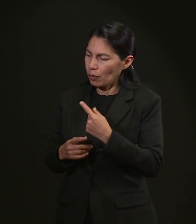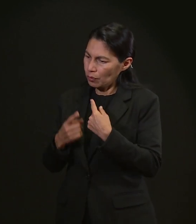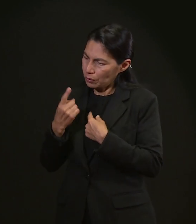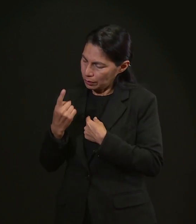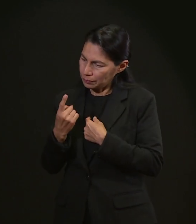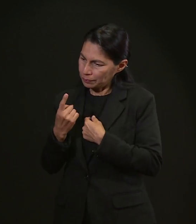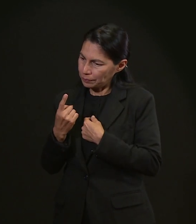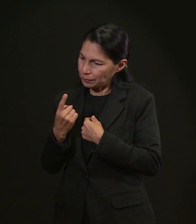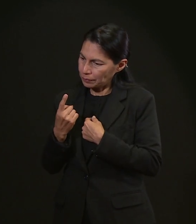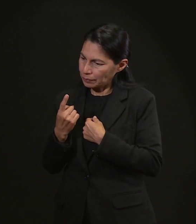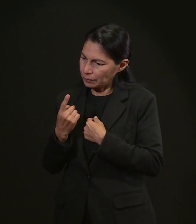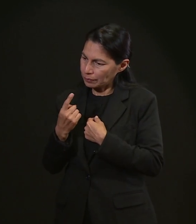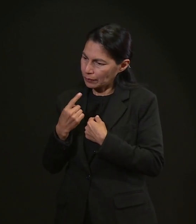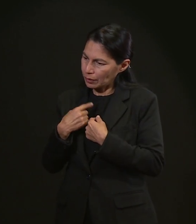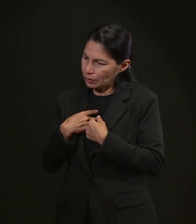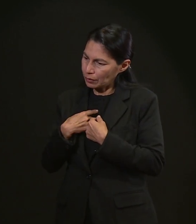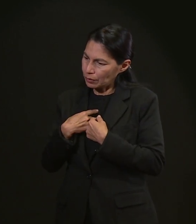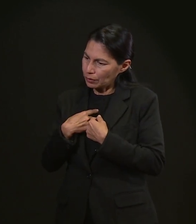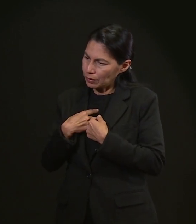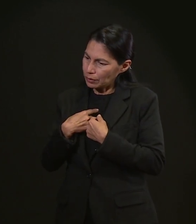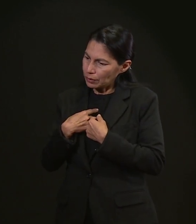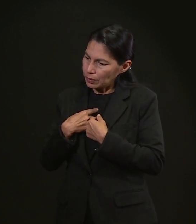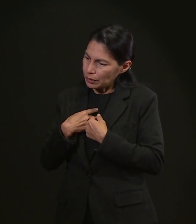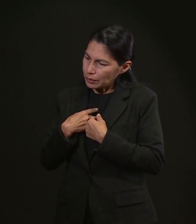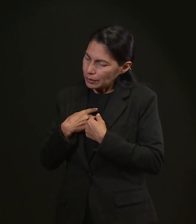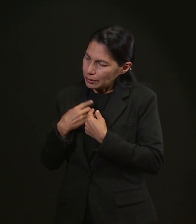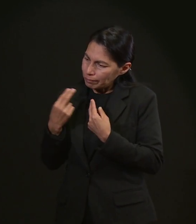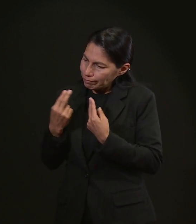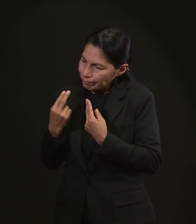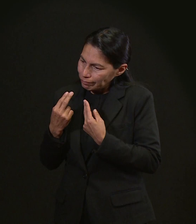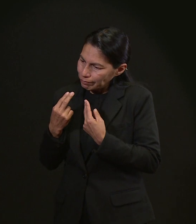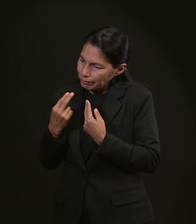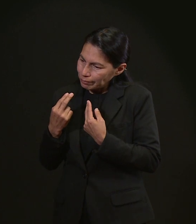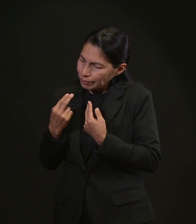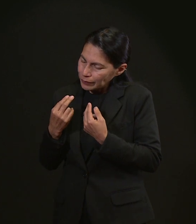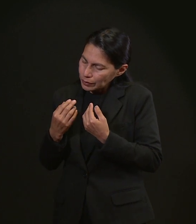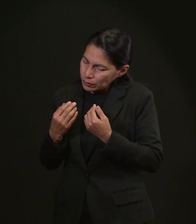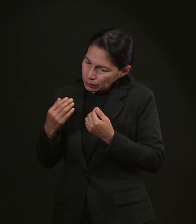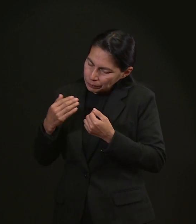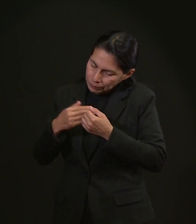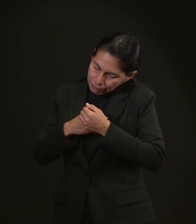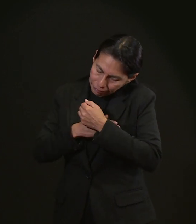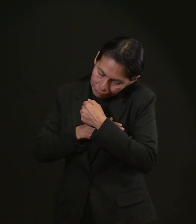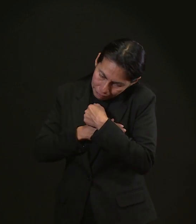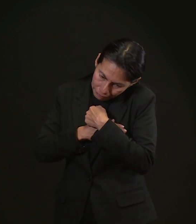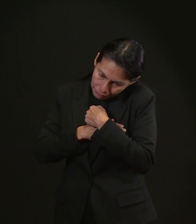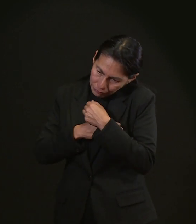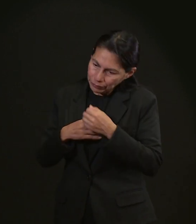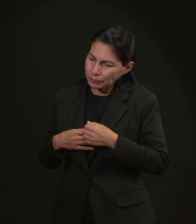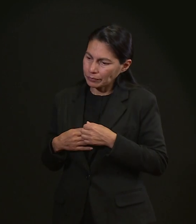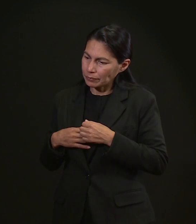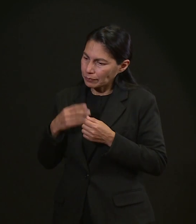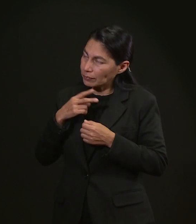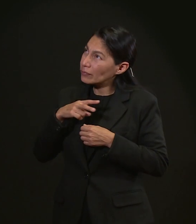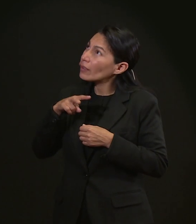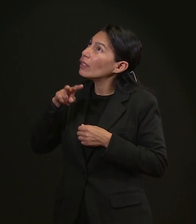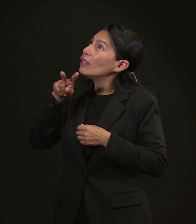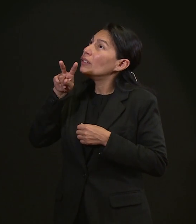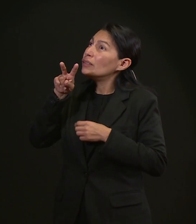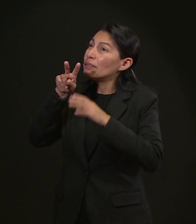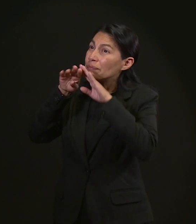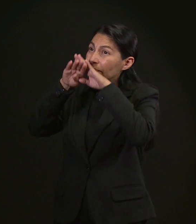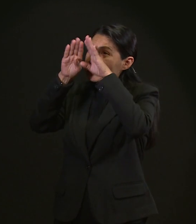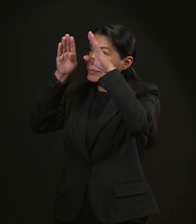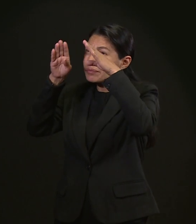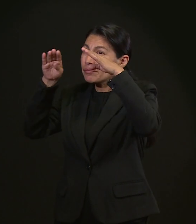no hay una en la que yo me refugio cuando tengo necesidad dice así